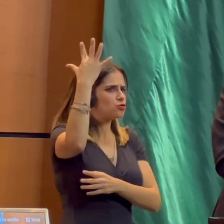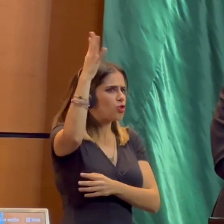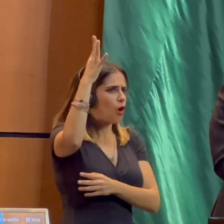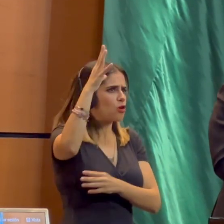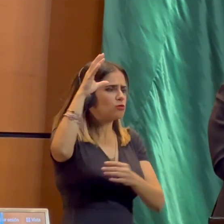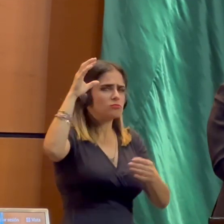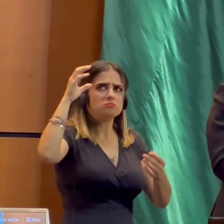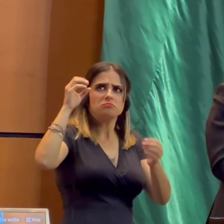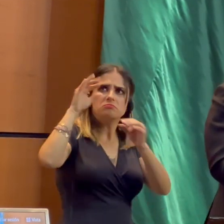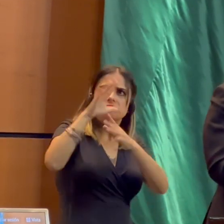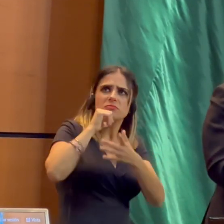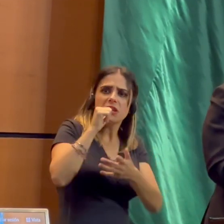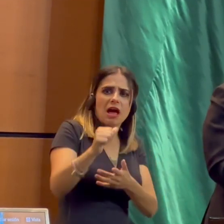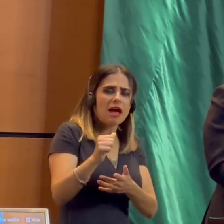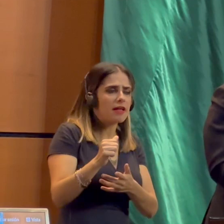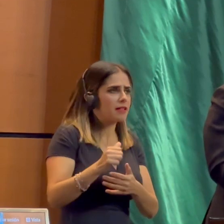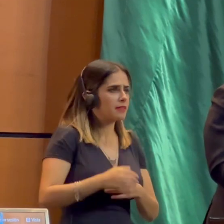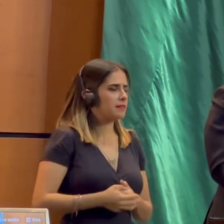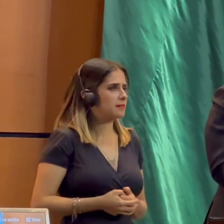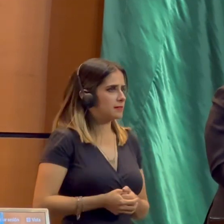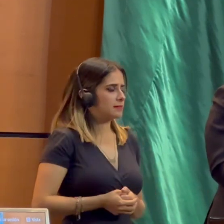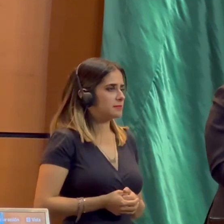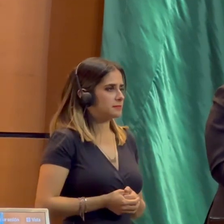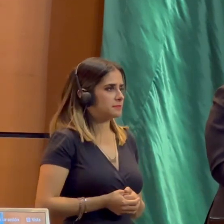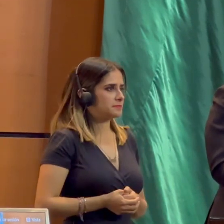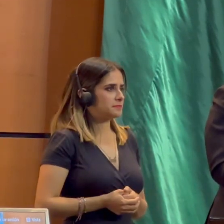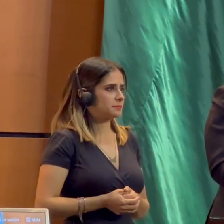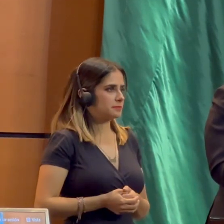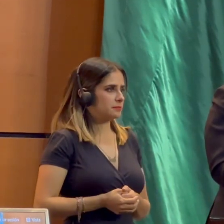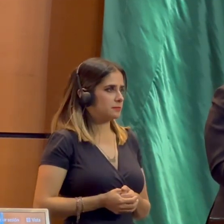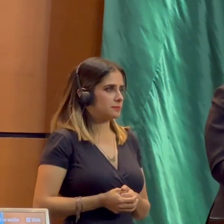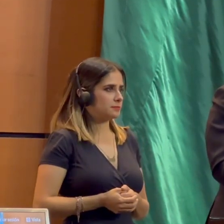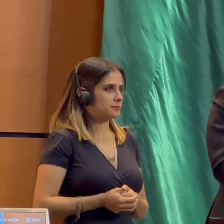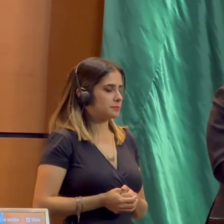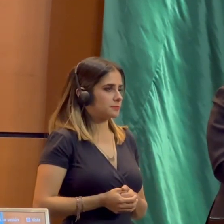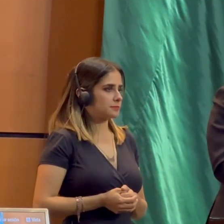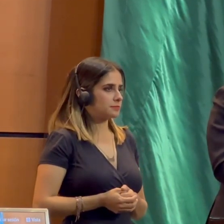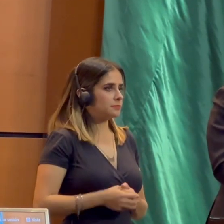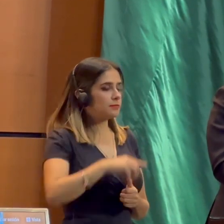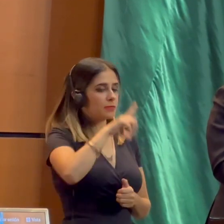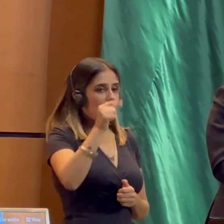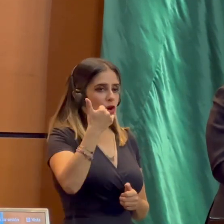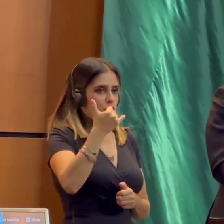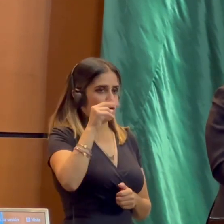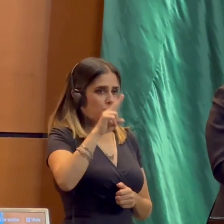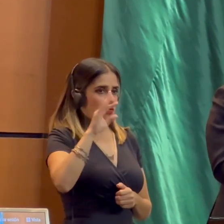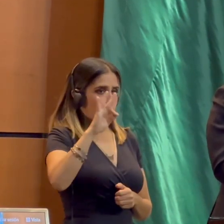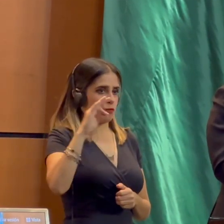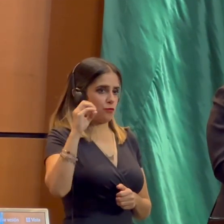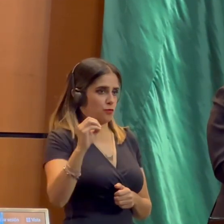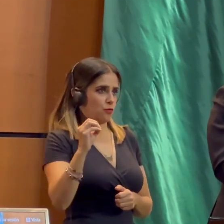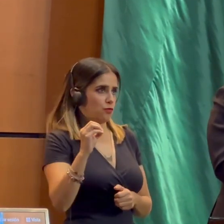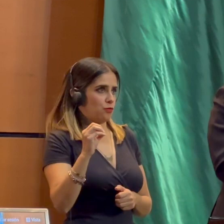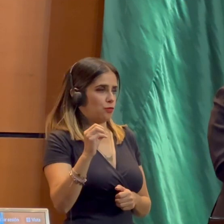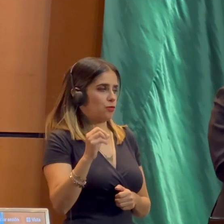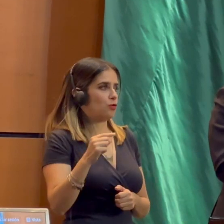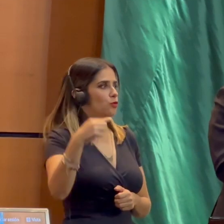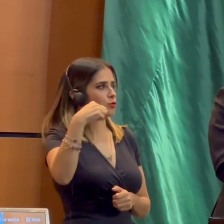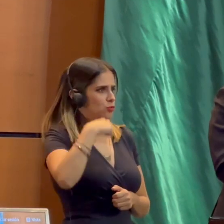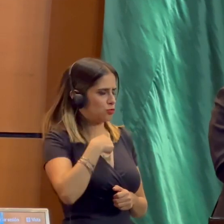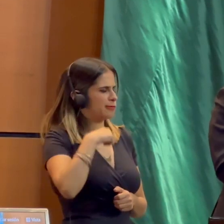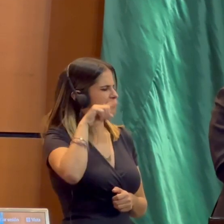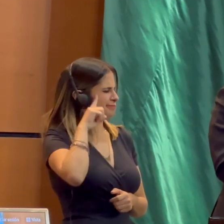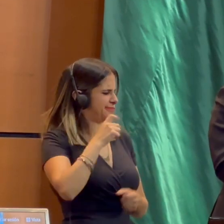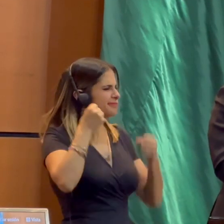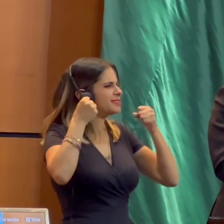次に私が UFO の問題が大きな政治問題だと確信した出来事をお話